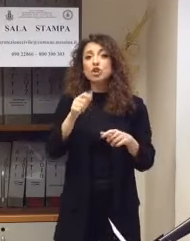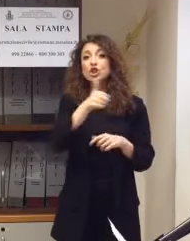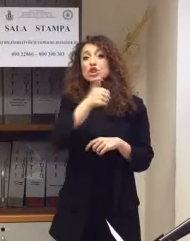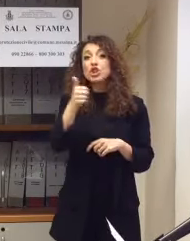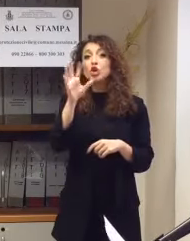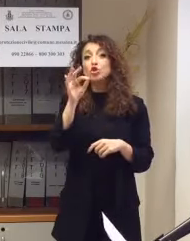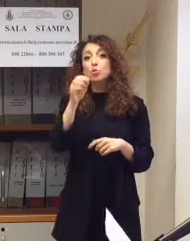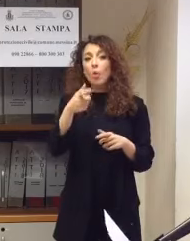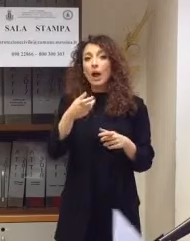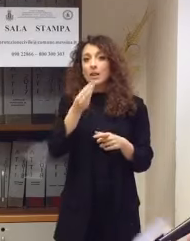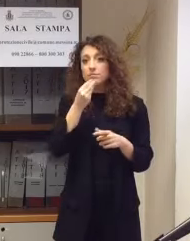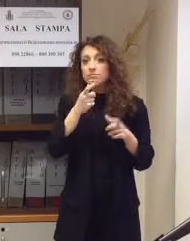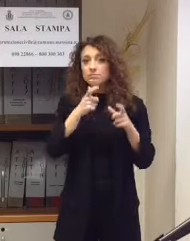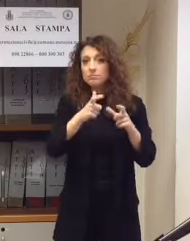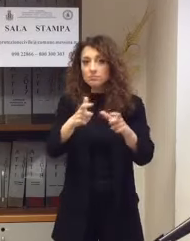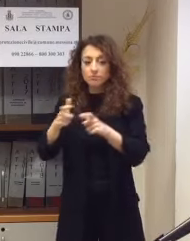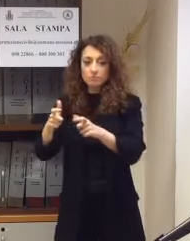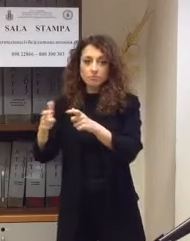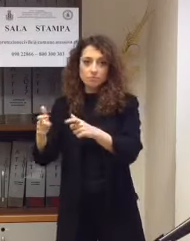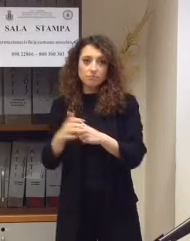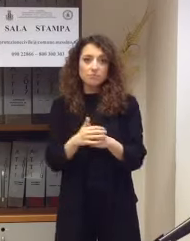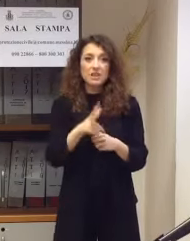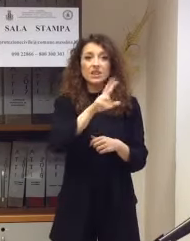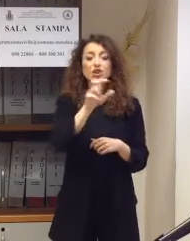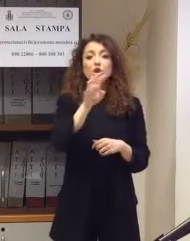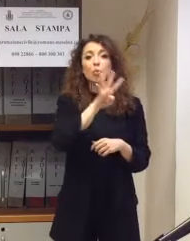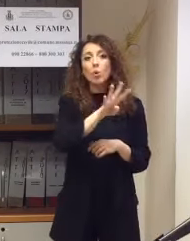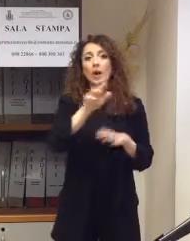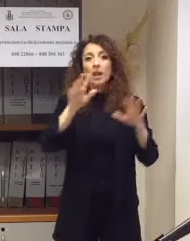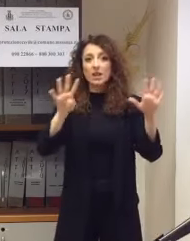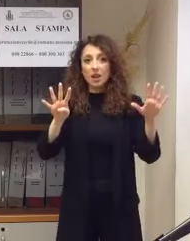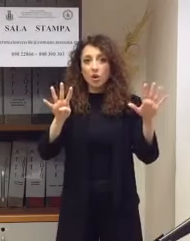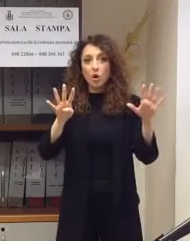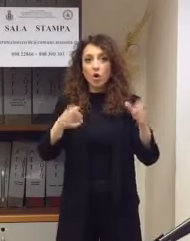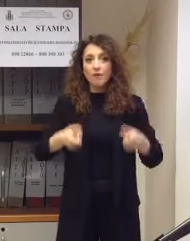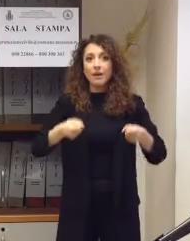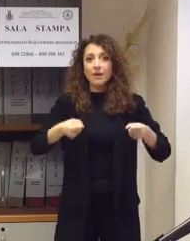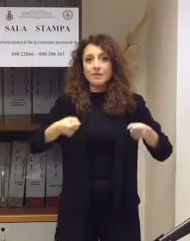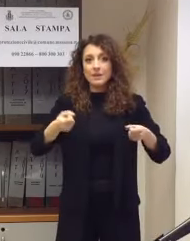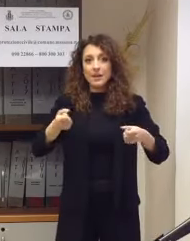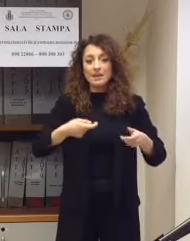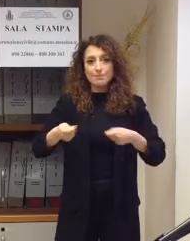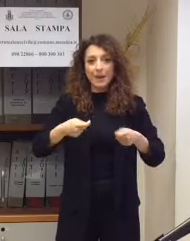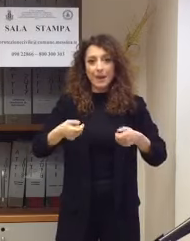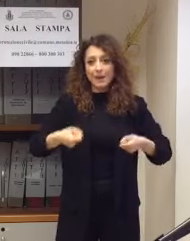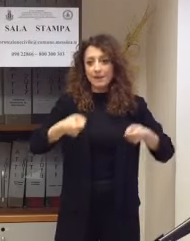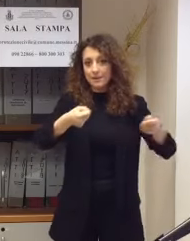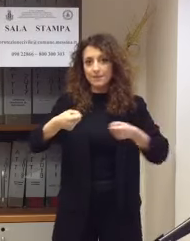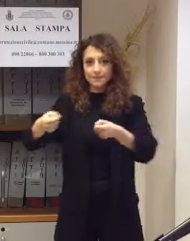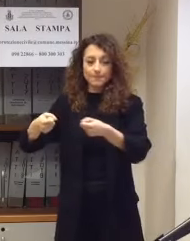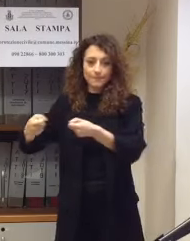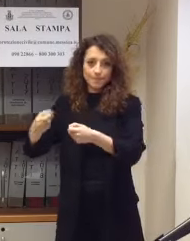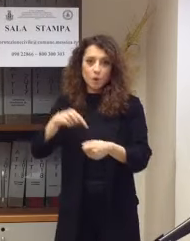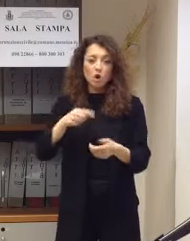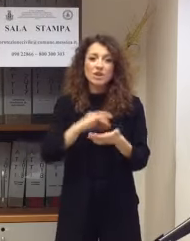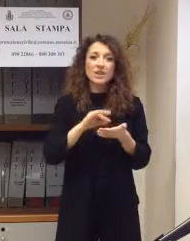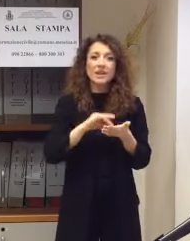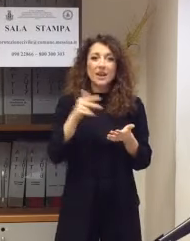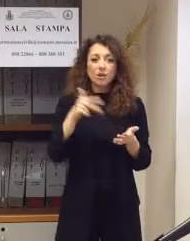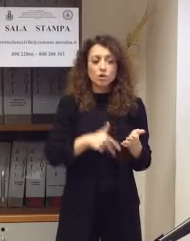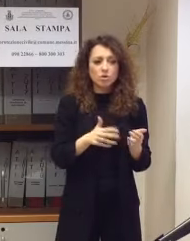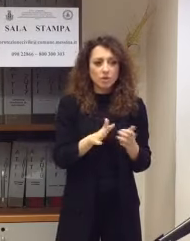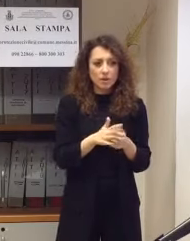pasti caldi e 349 buste della spesa. Sono invece state gestite dal segretariato sociale della Messina.